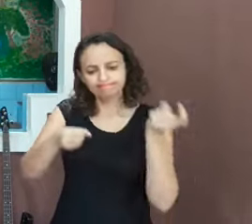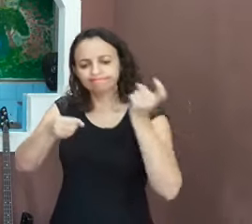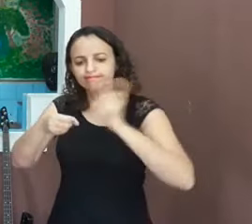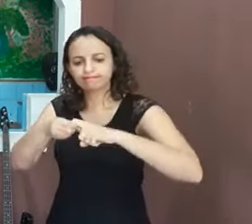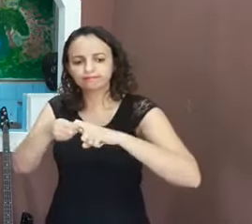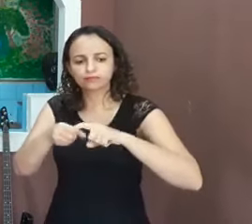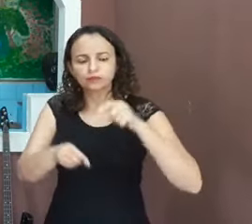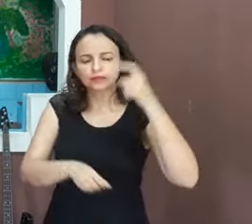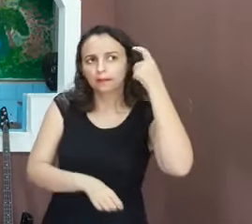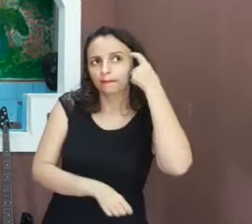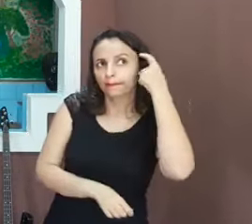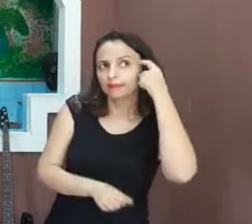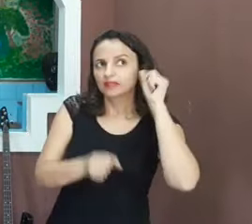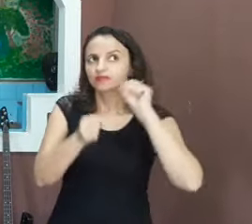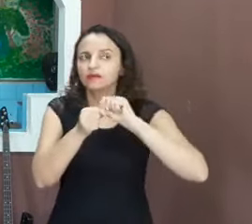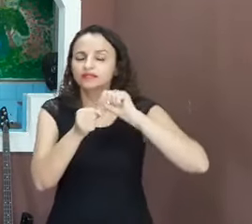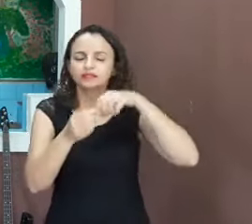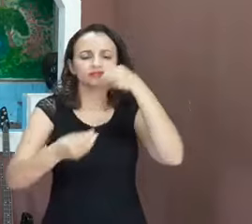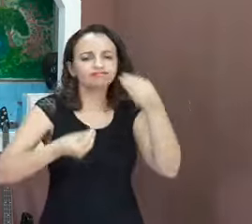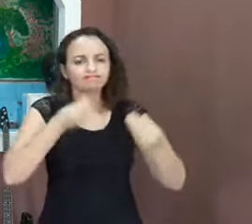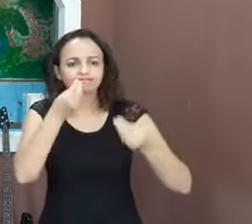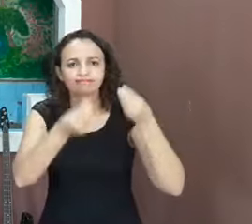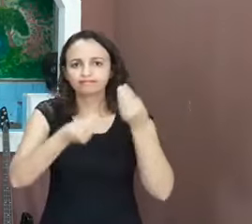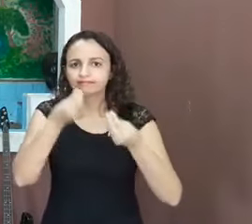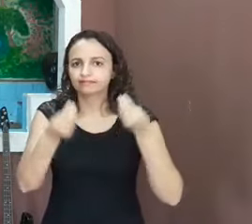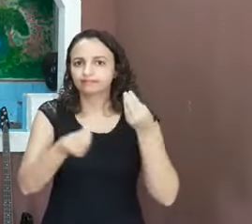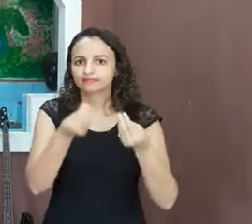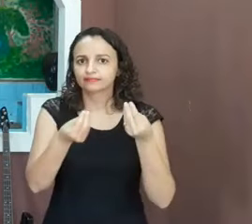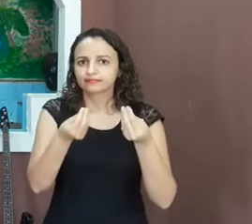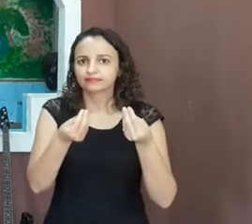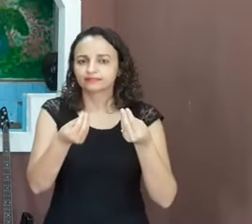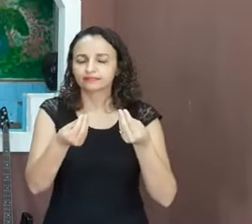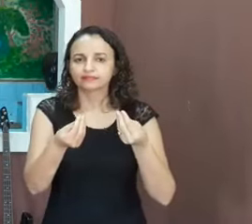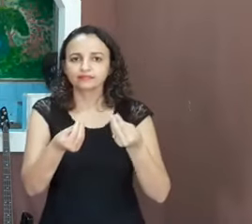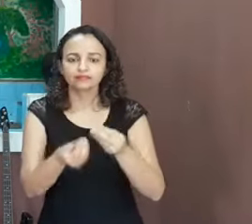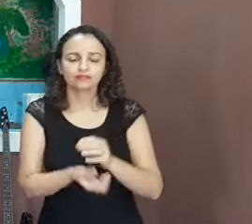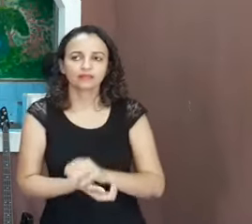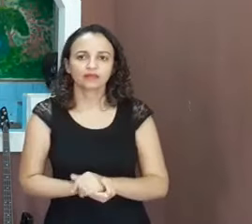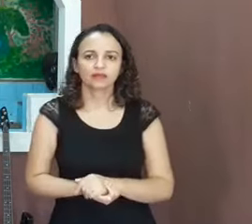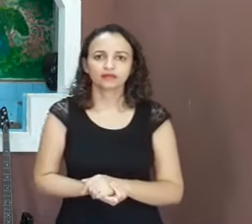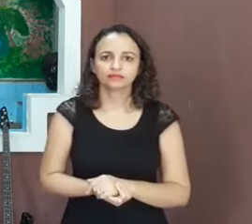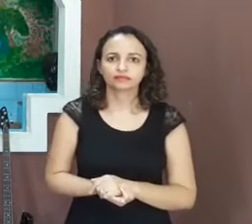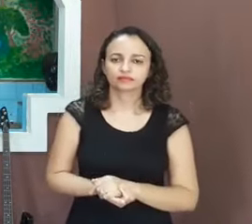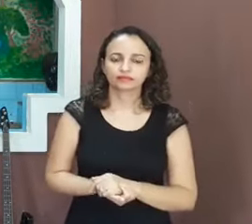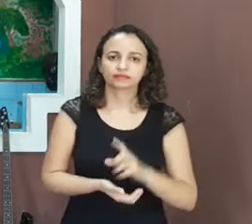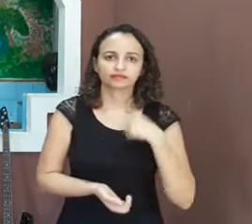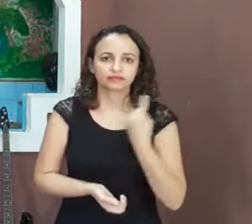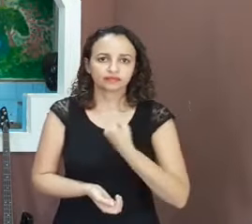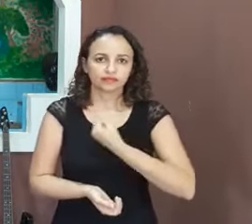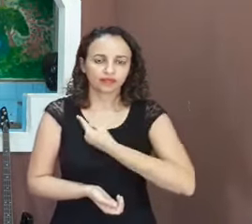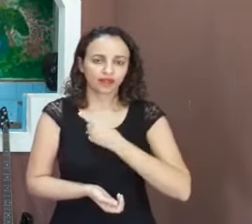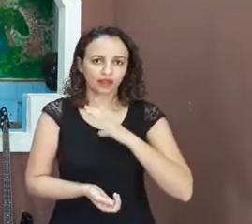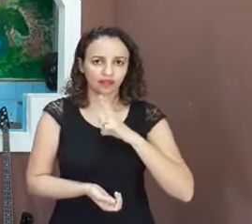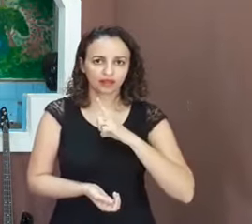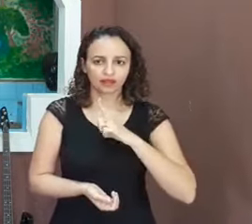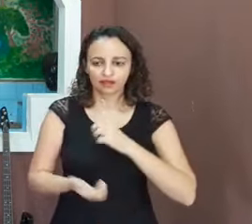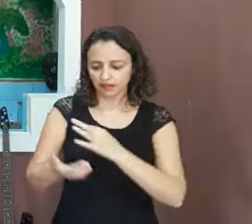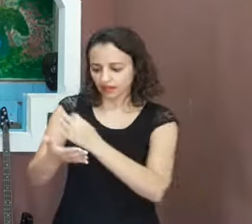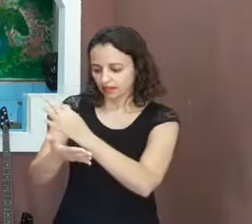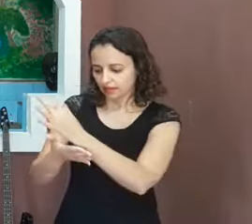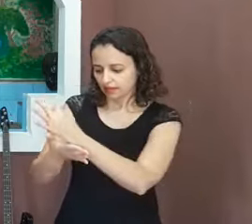voltaria daqui a um mês, o que você faria nesses últimos dias? Nós temos o texto de